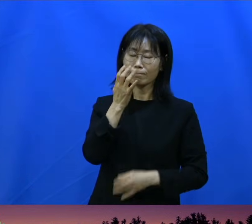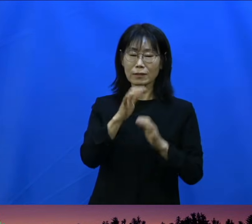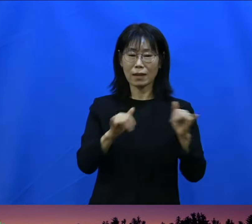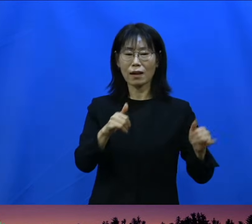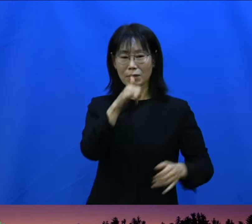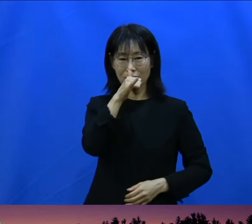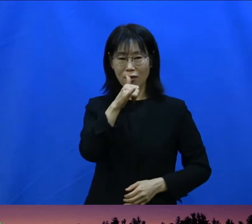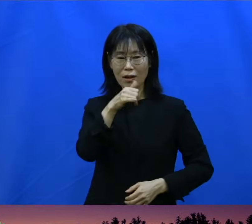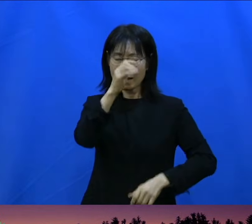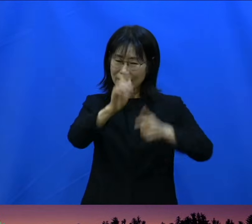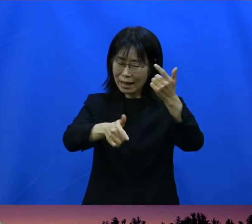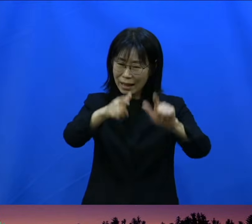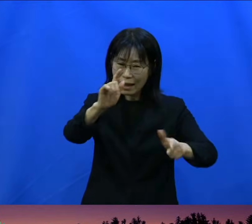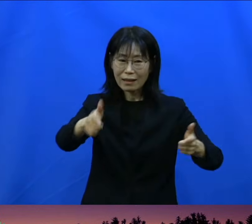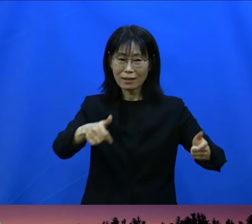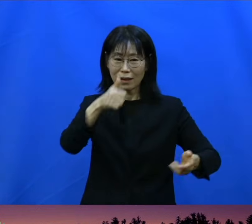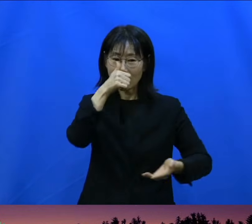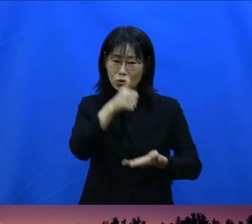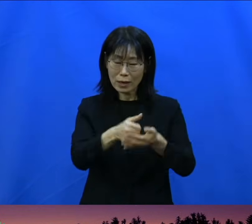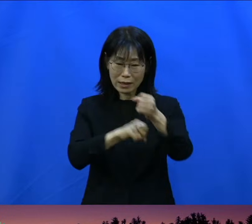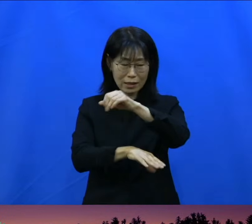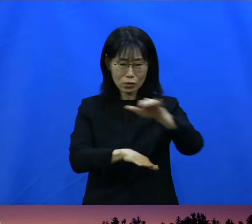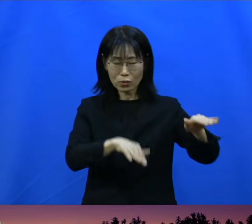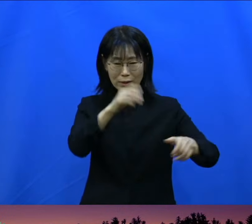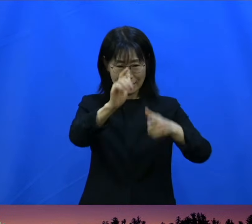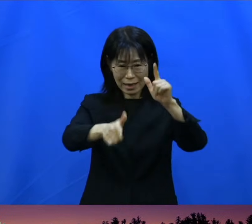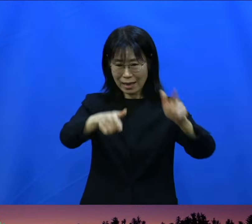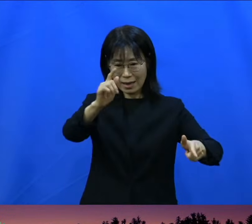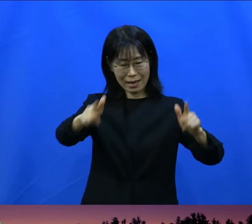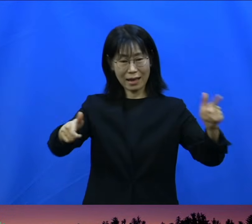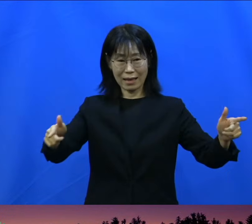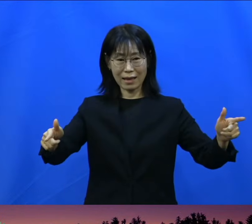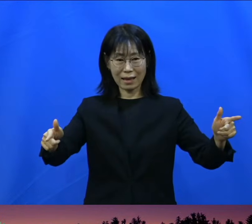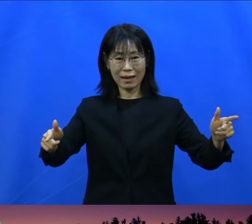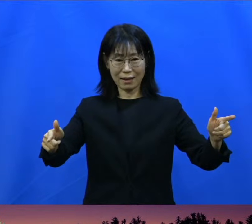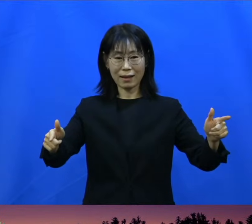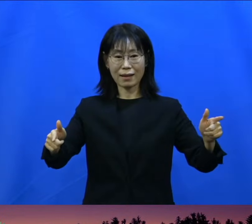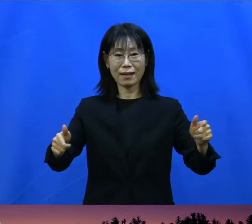개인 장기가 뭐냐? 자아 부풀리기.